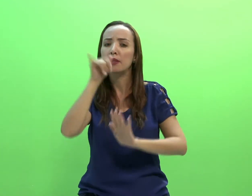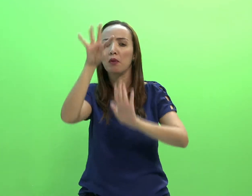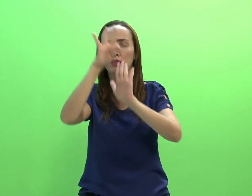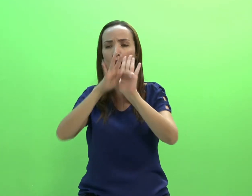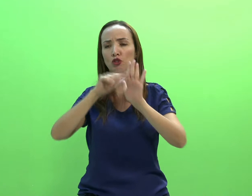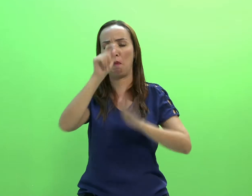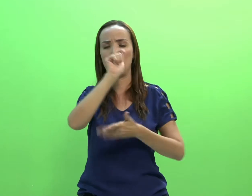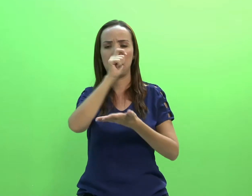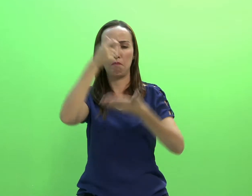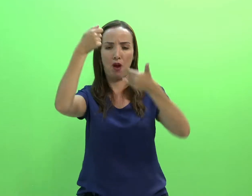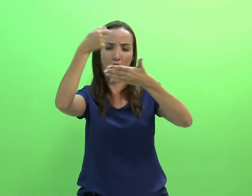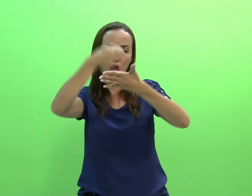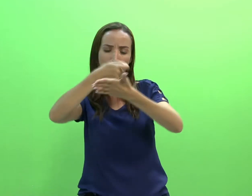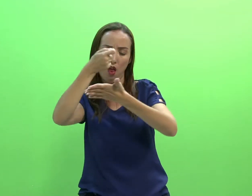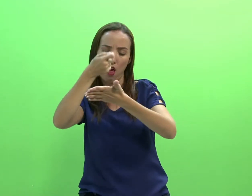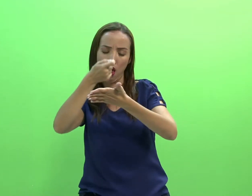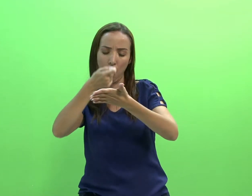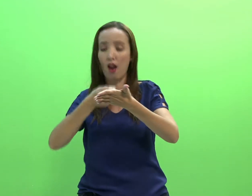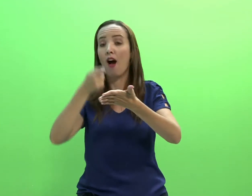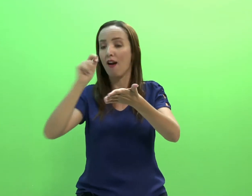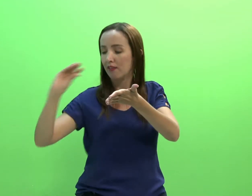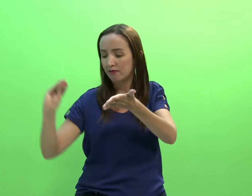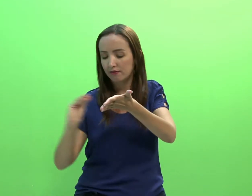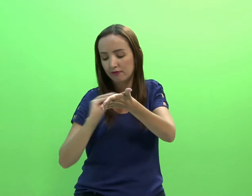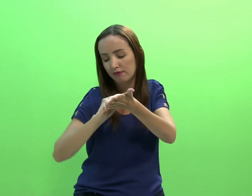Então, é uma citação textual,